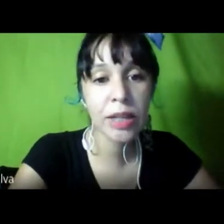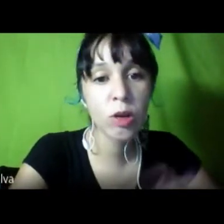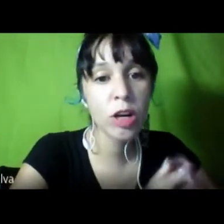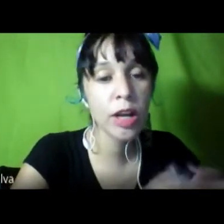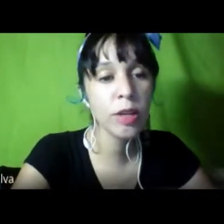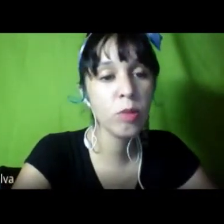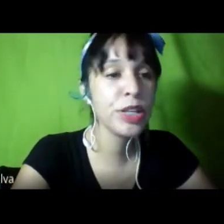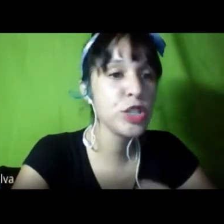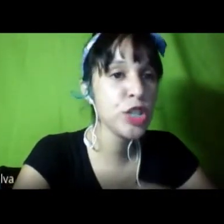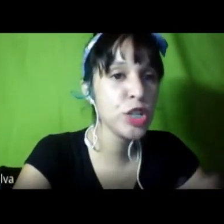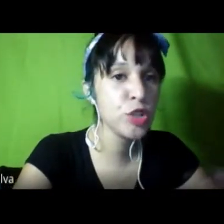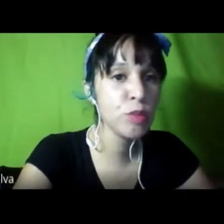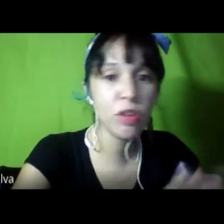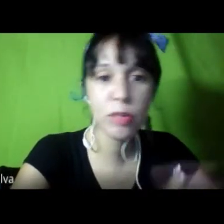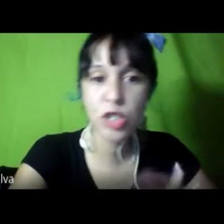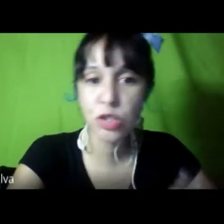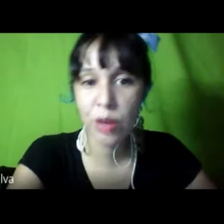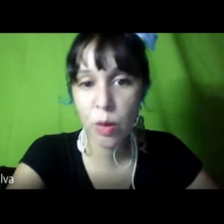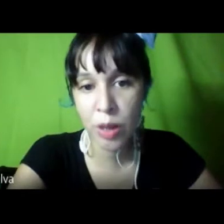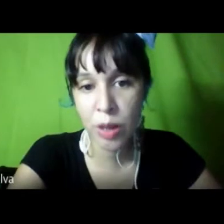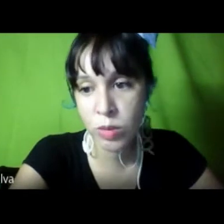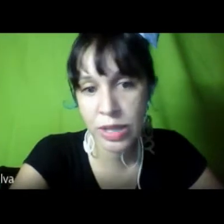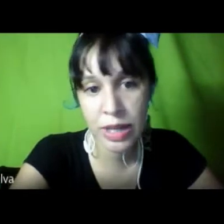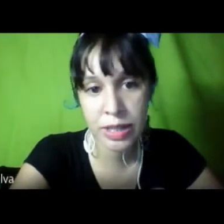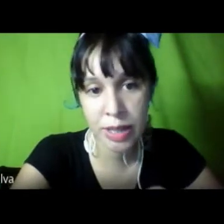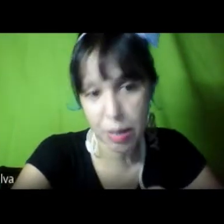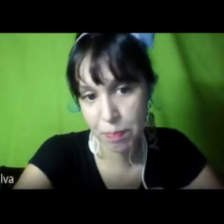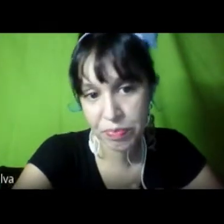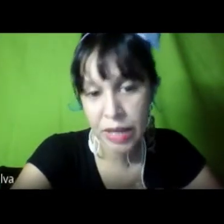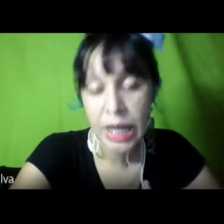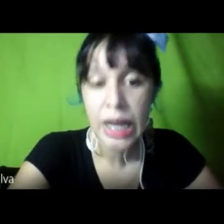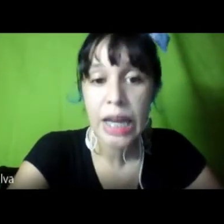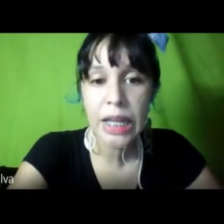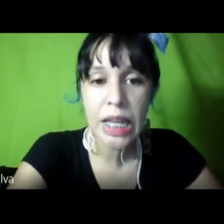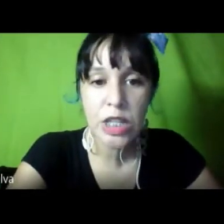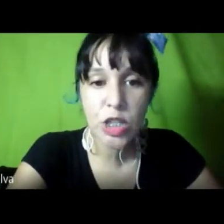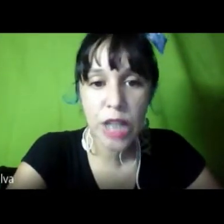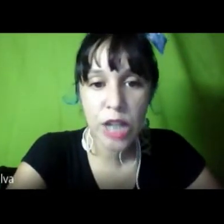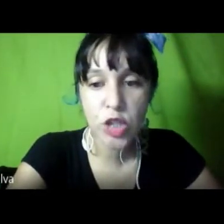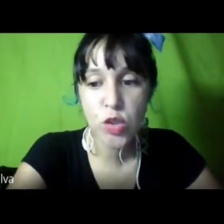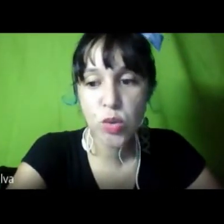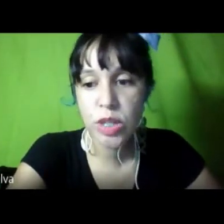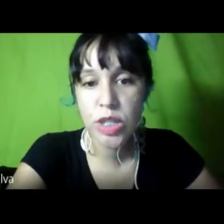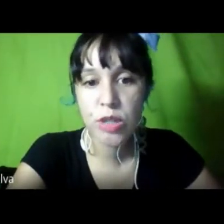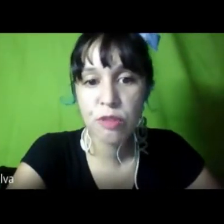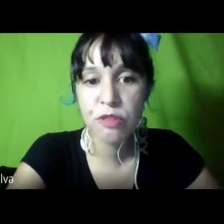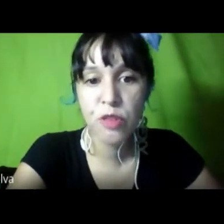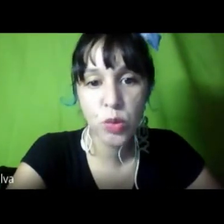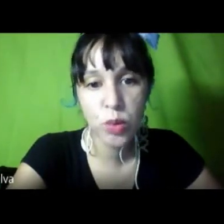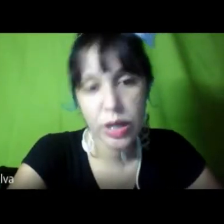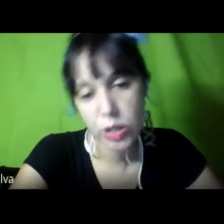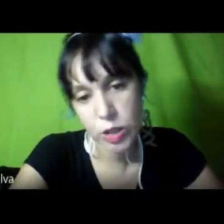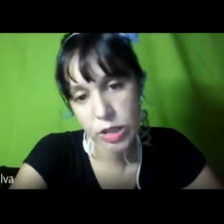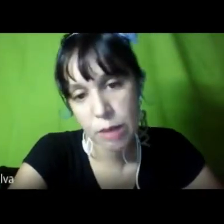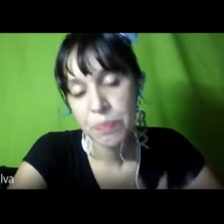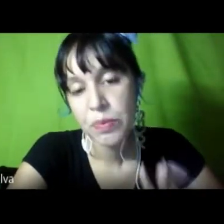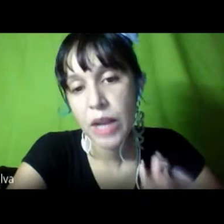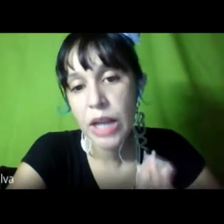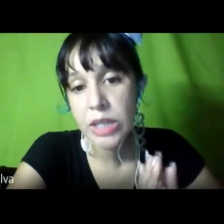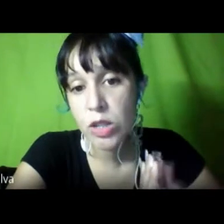né, cada uma identidade de uma forma, a gente vai comentar algumas delas aqui. Identidades surdas